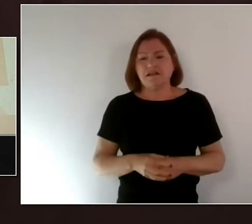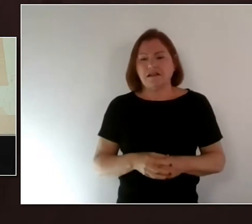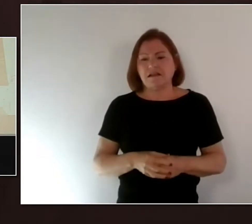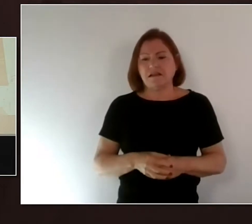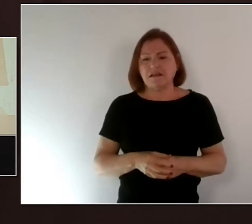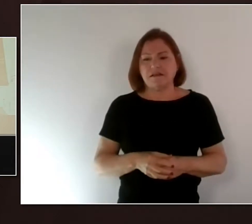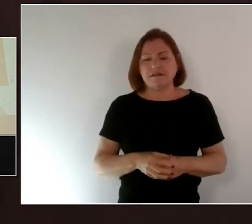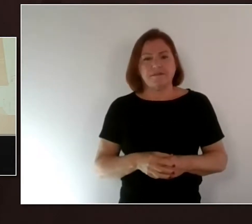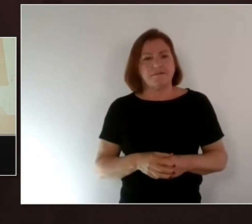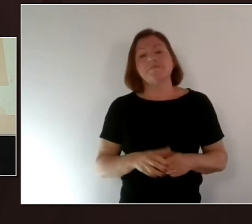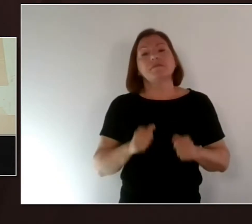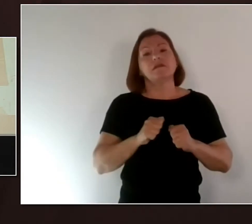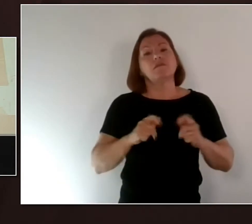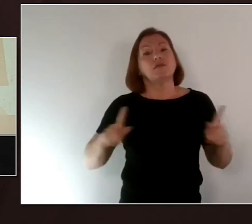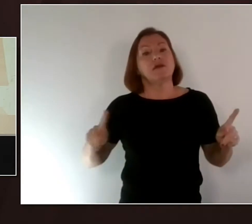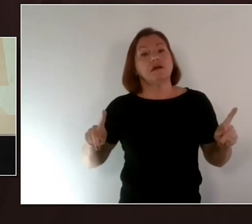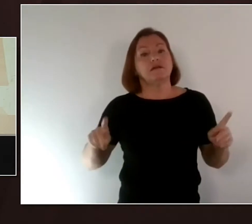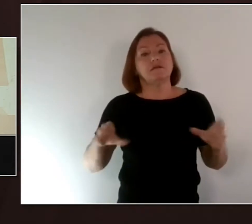12,